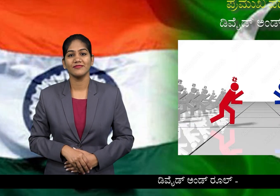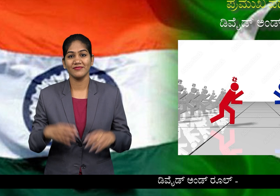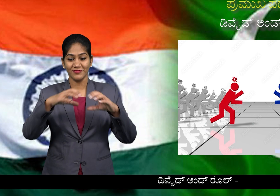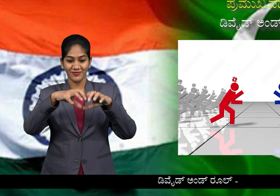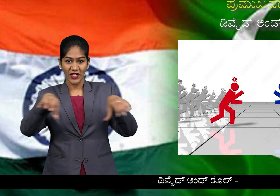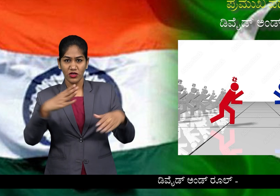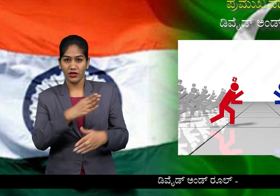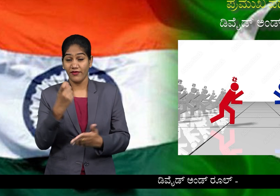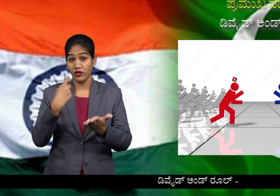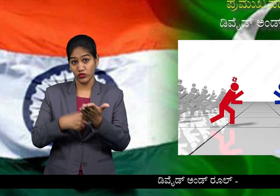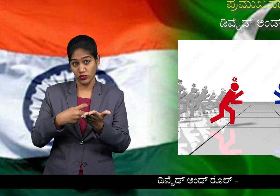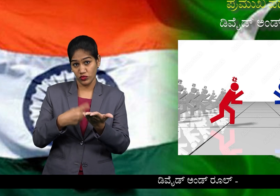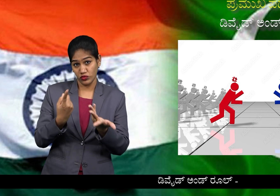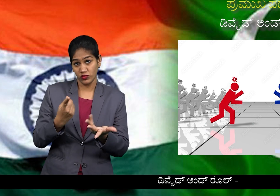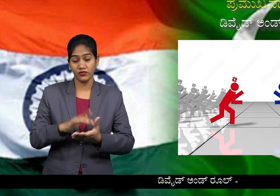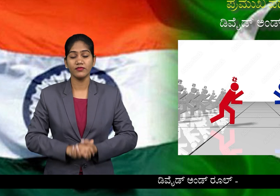ಡಿವೈಡ್ ಆ್ಯಂಡ್ ರೂಲ್.